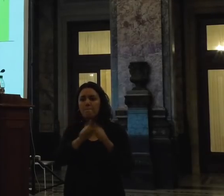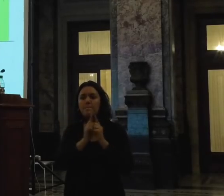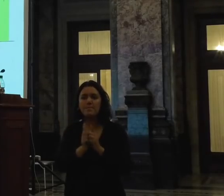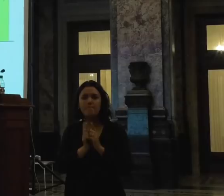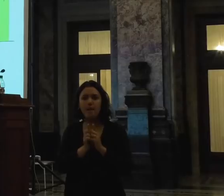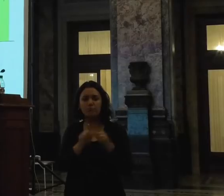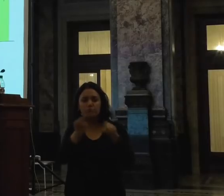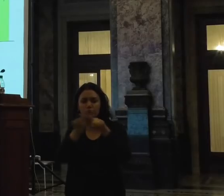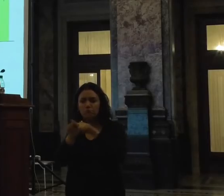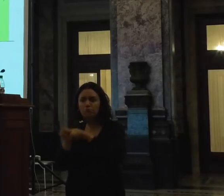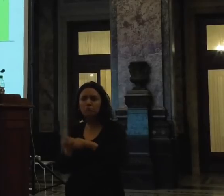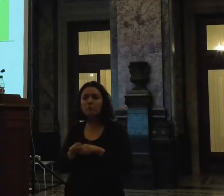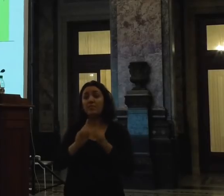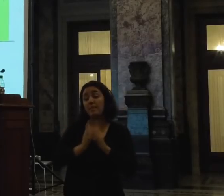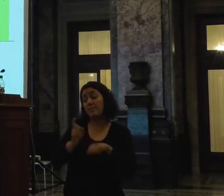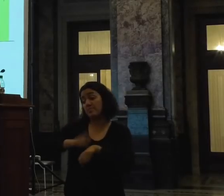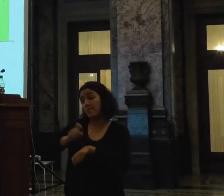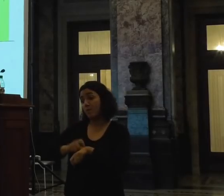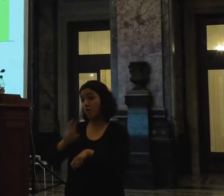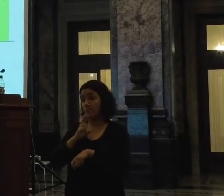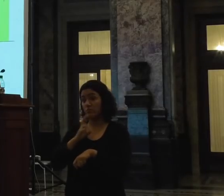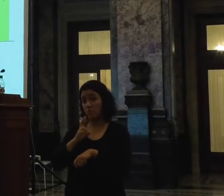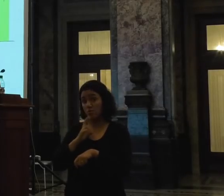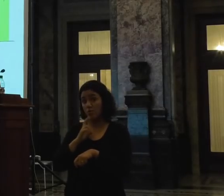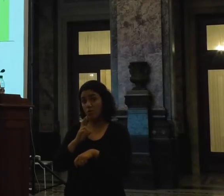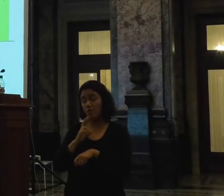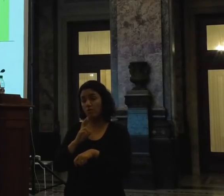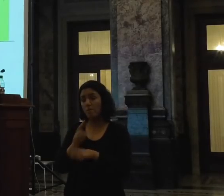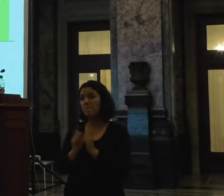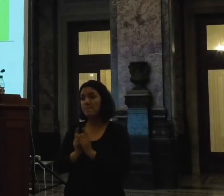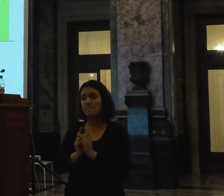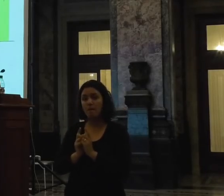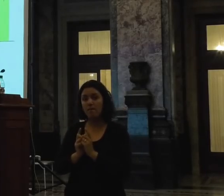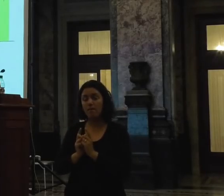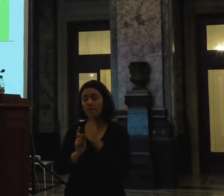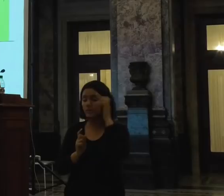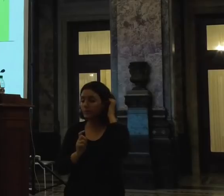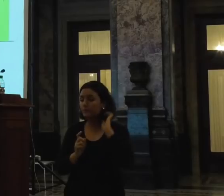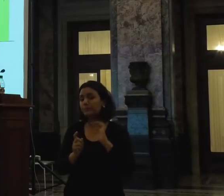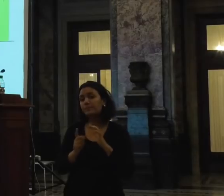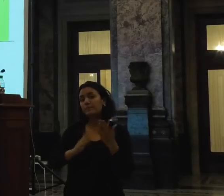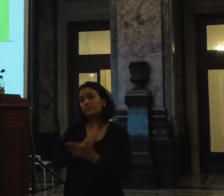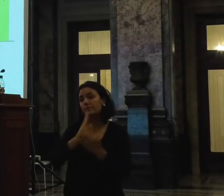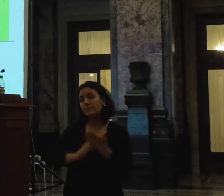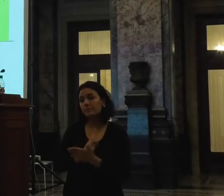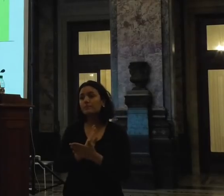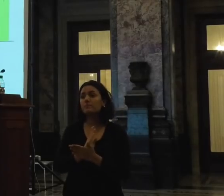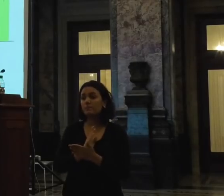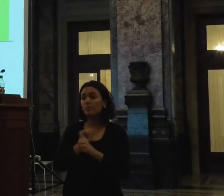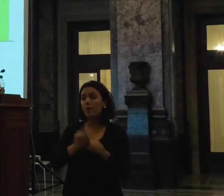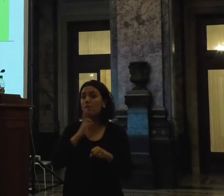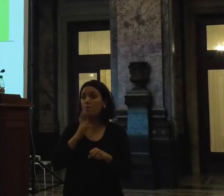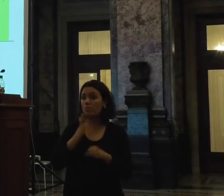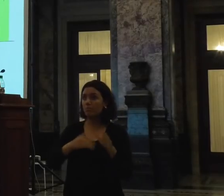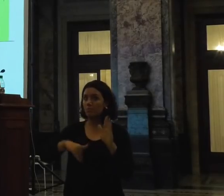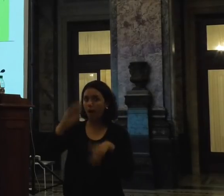a tasa de aciertos y a tiempo de reacción. Y siempre con un rendimiento superior en